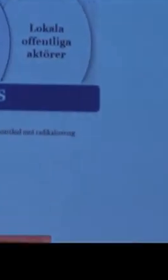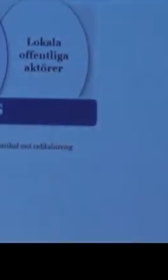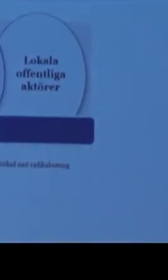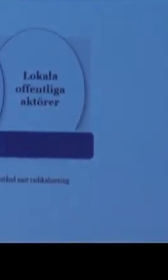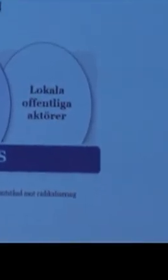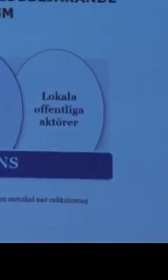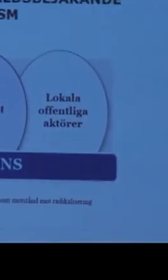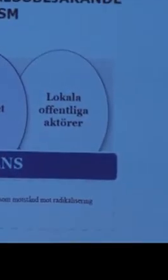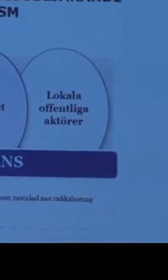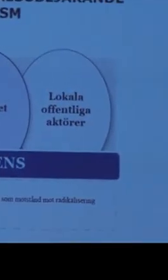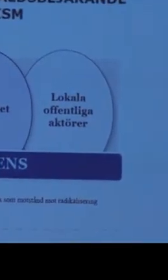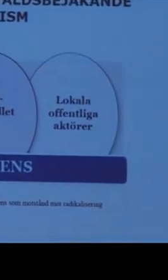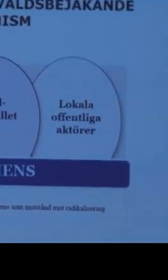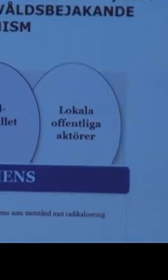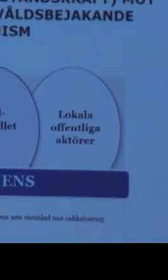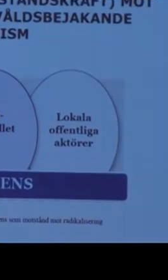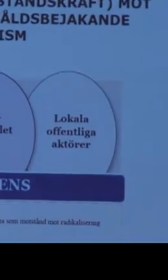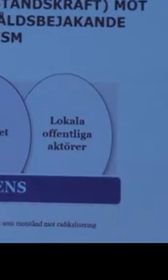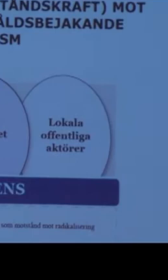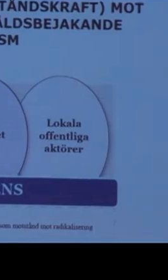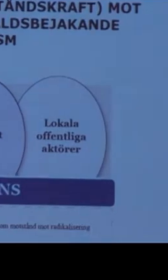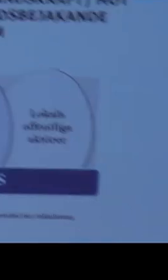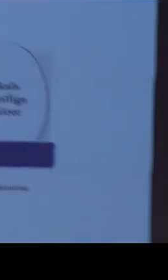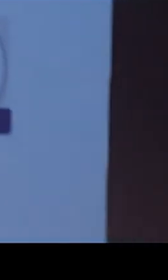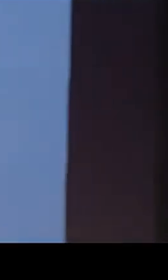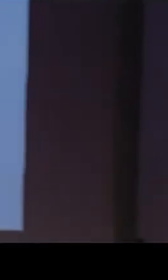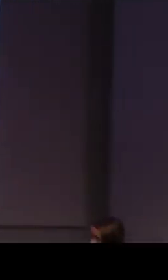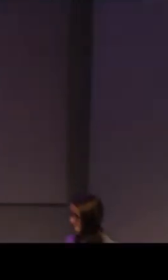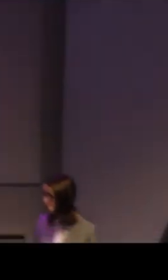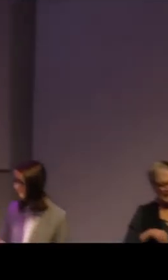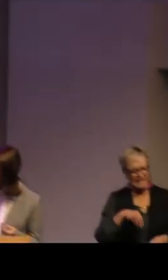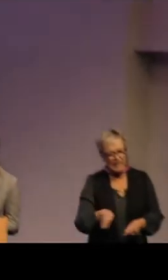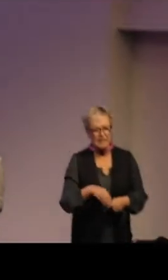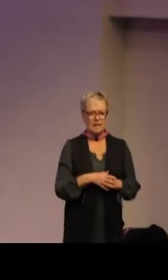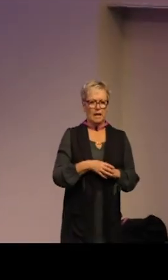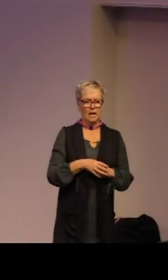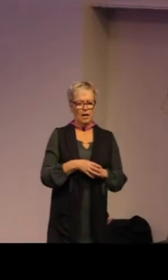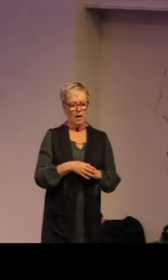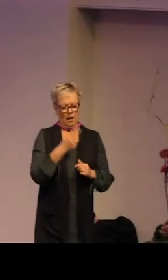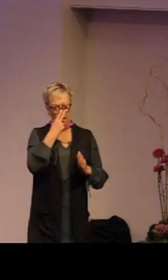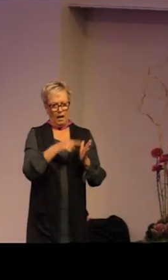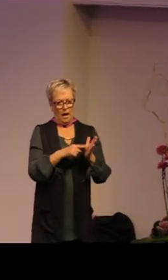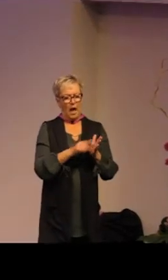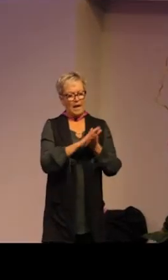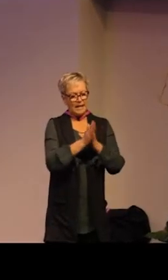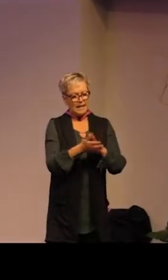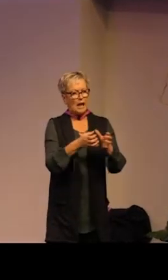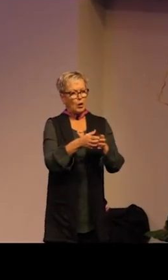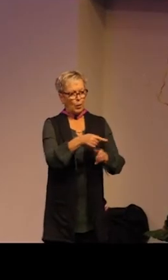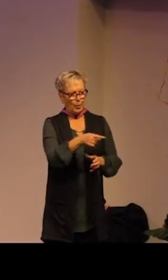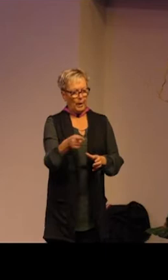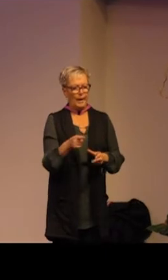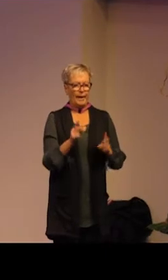tänker ni efter trots upprepade handlingsplaner trots upprepade insatser så påvisar ju radikaliserade grupper